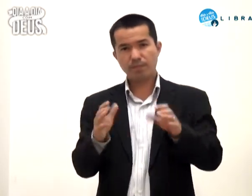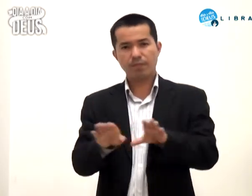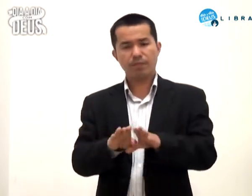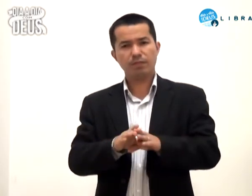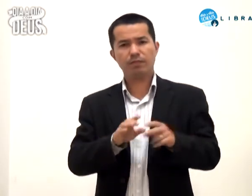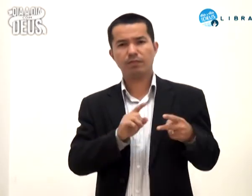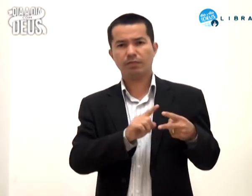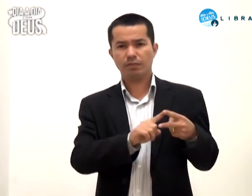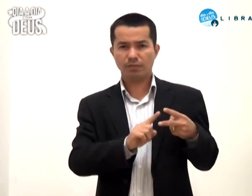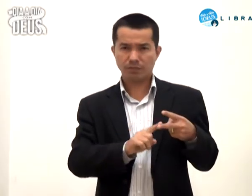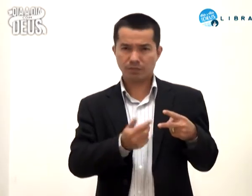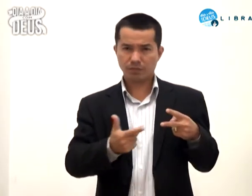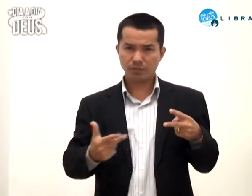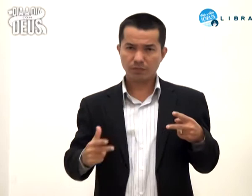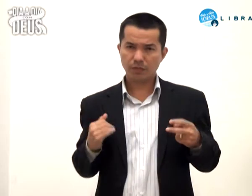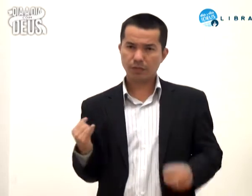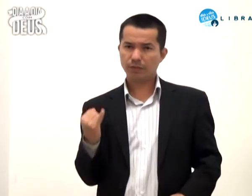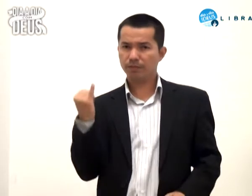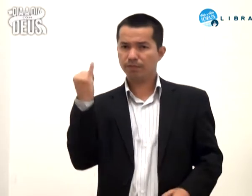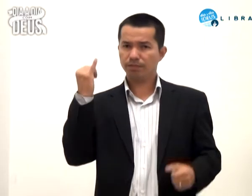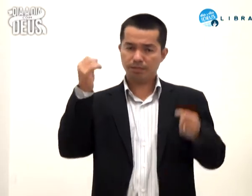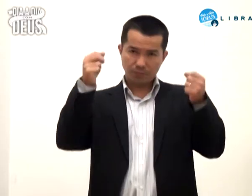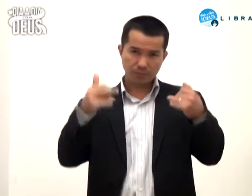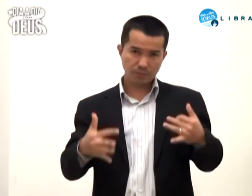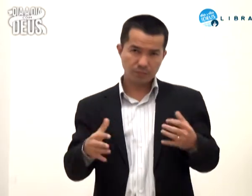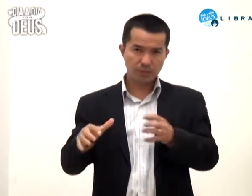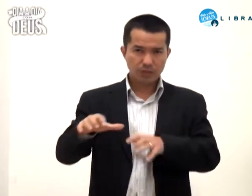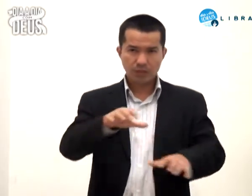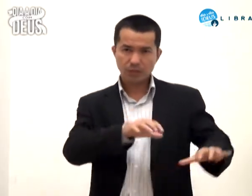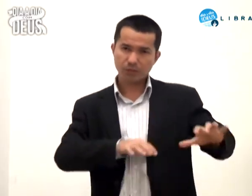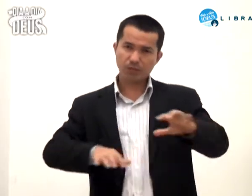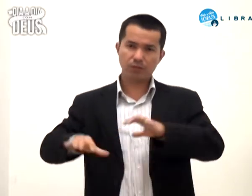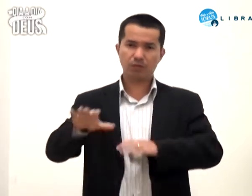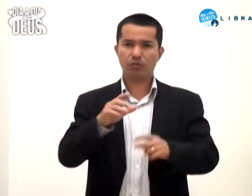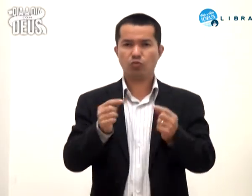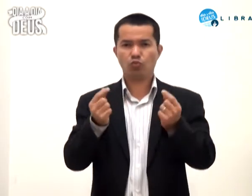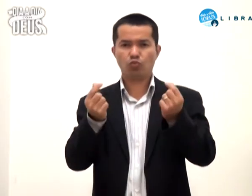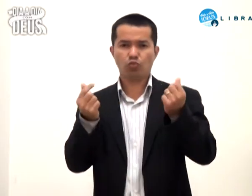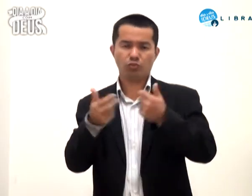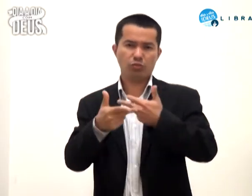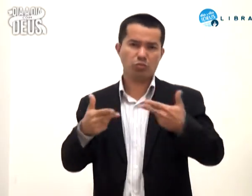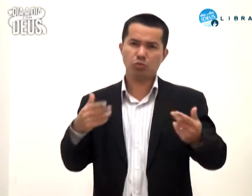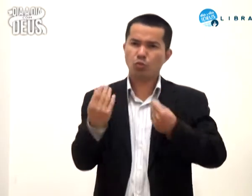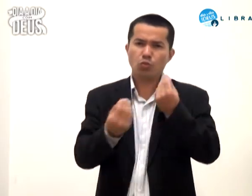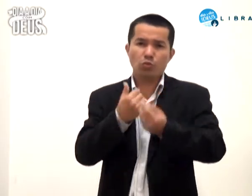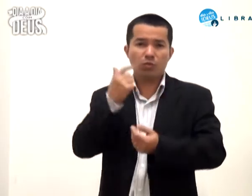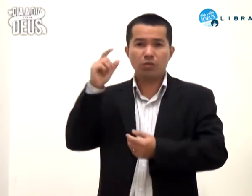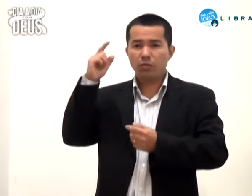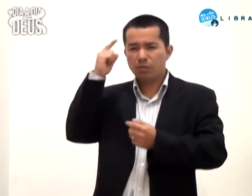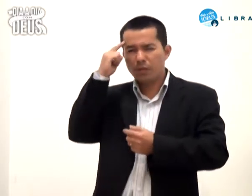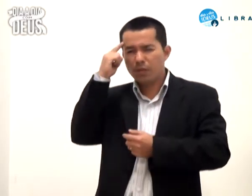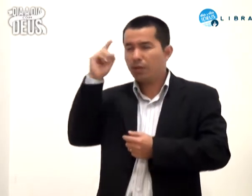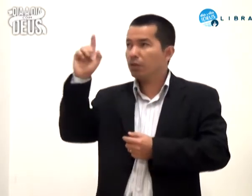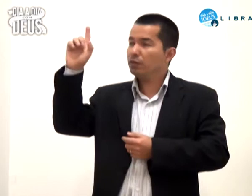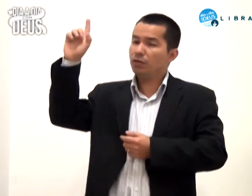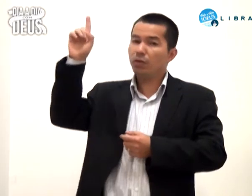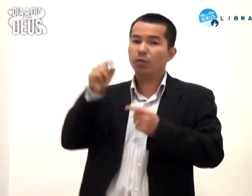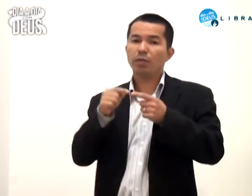princípios. 2 princípios que têm a ver com essa questão da administração financeira na ótica de Deus.